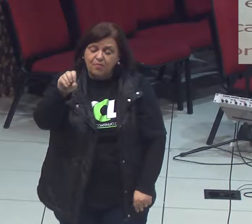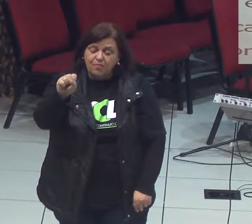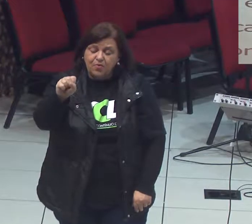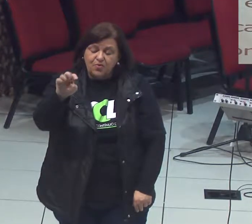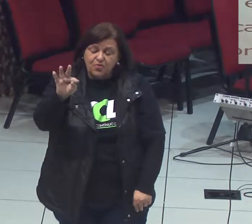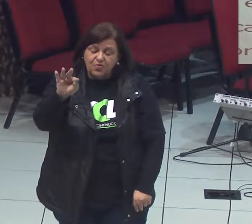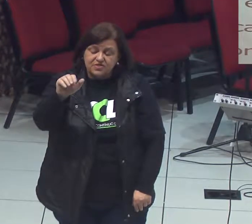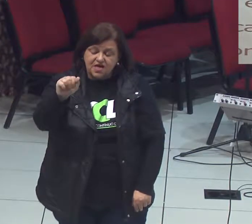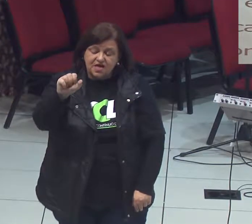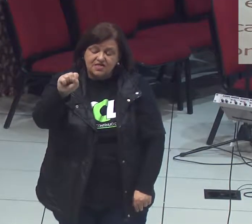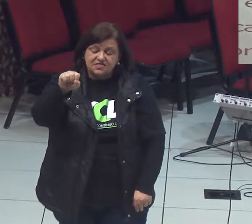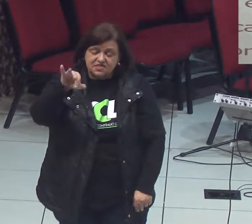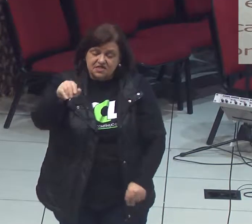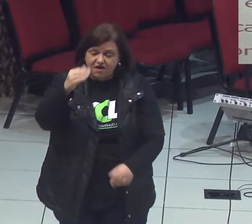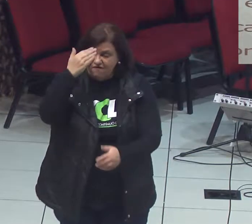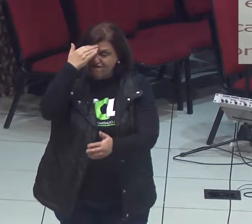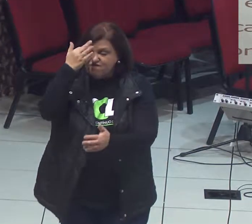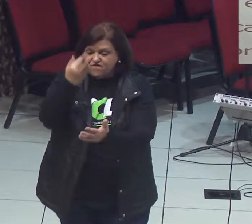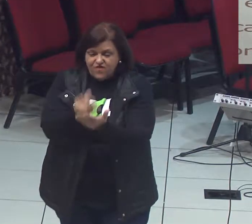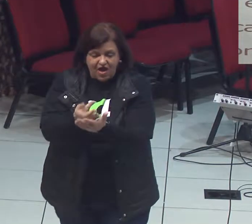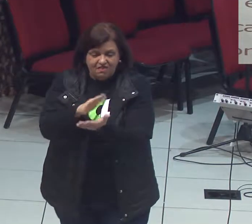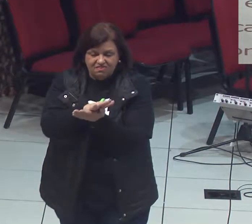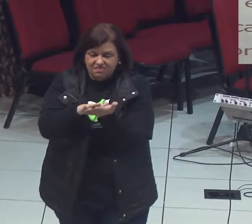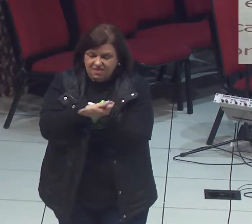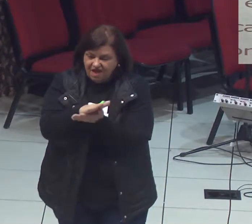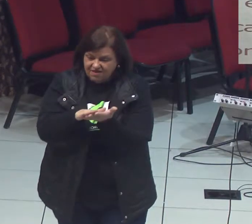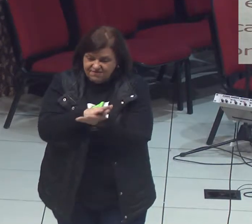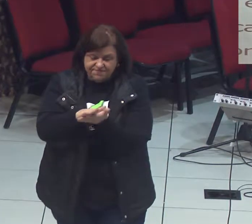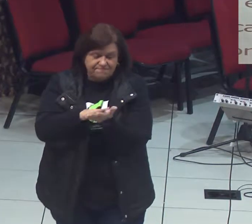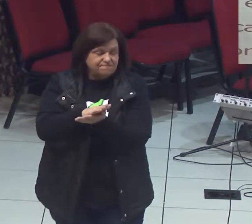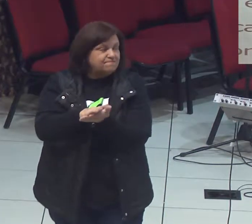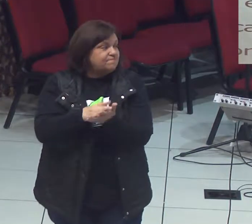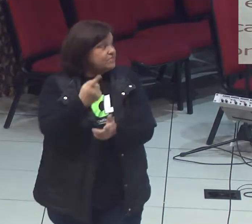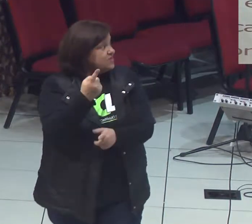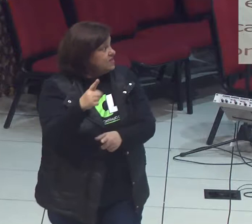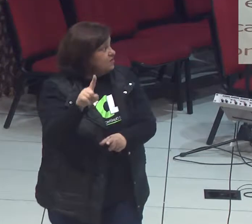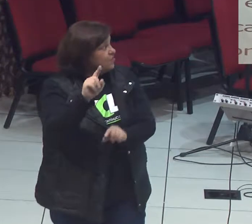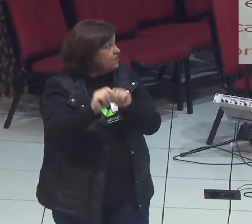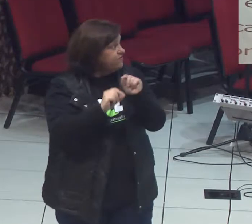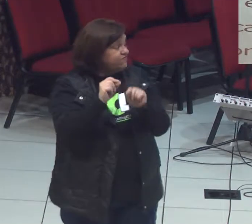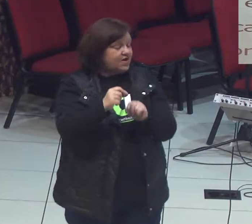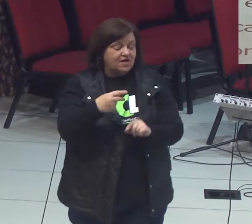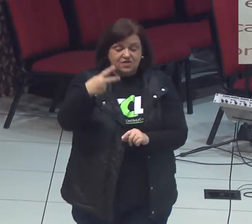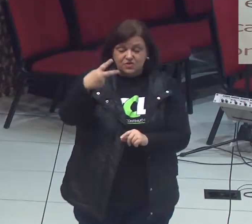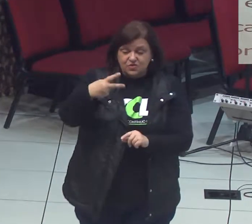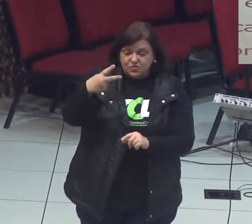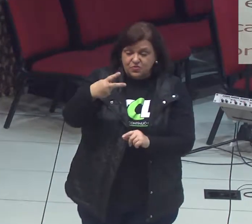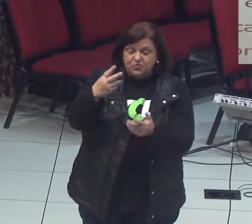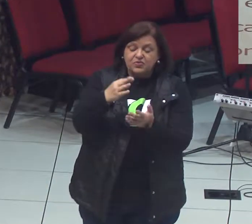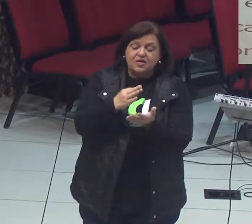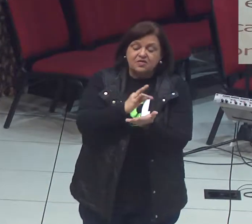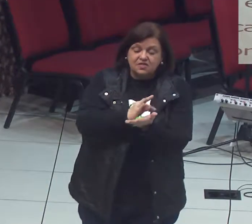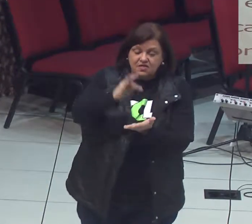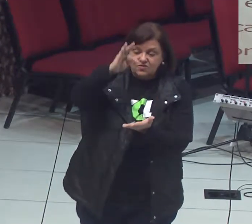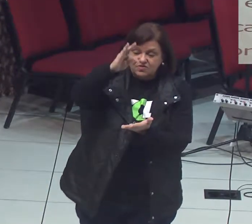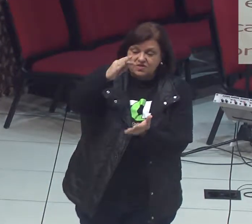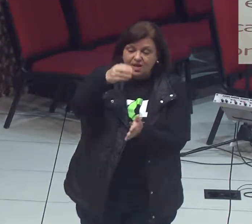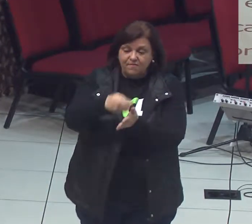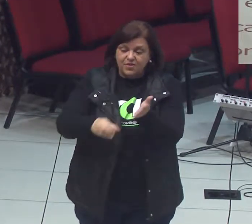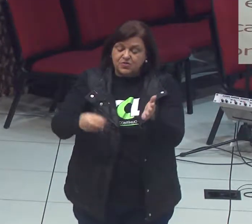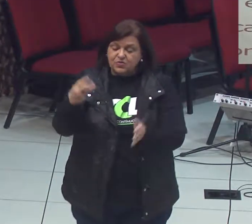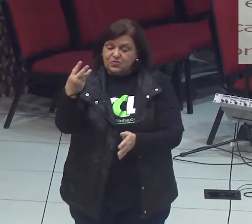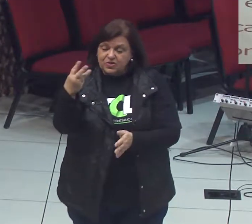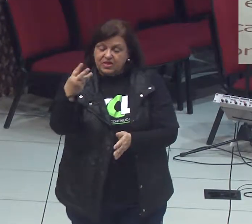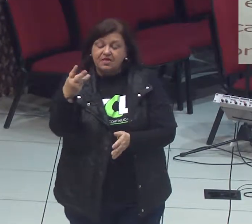E na sequência diz o versículo 3 de 2 Tessalonicenses 2, então será revelado o homem do pecado, o filho